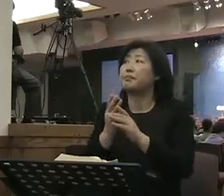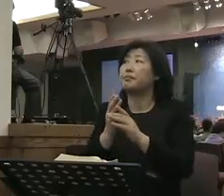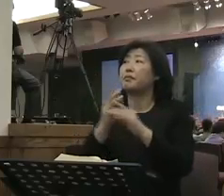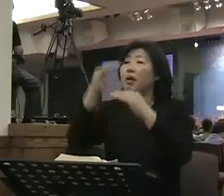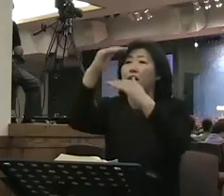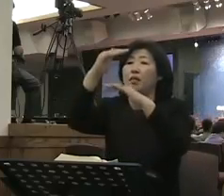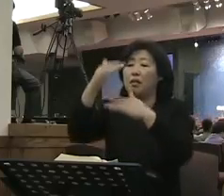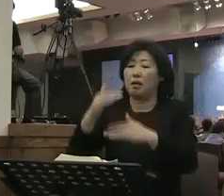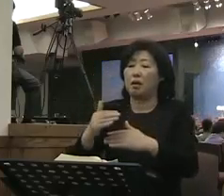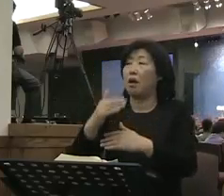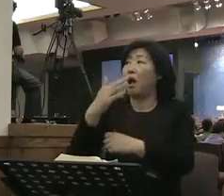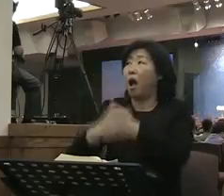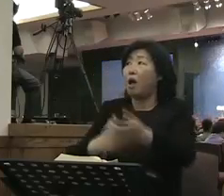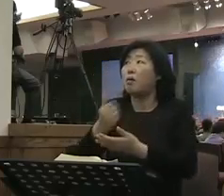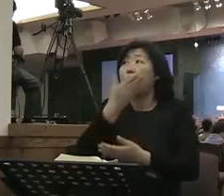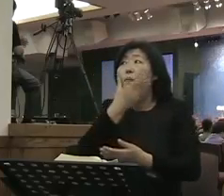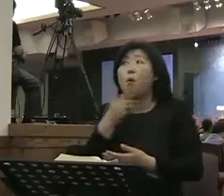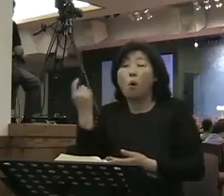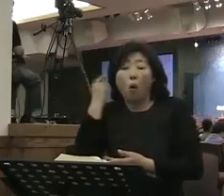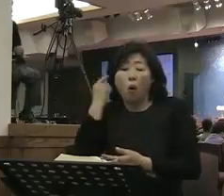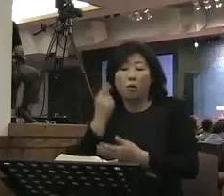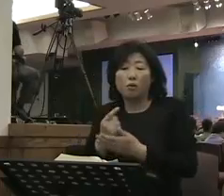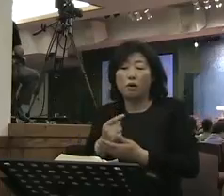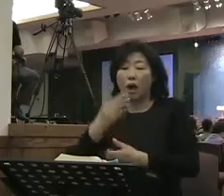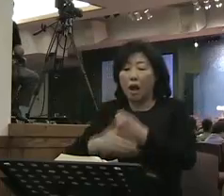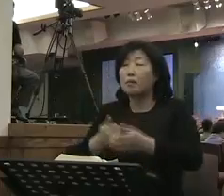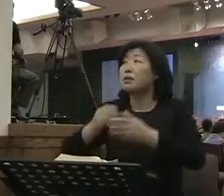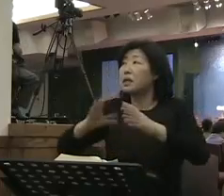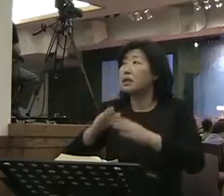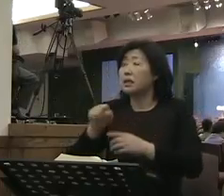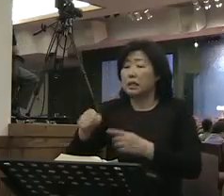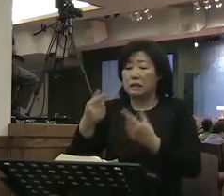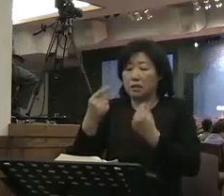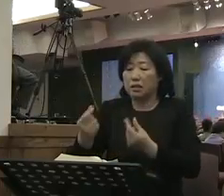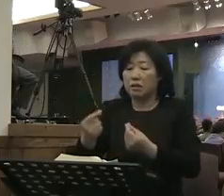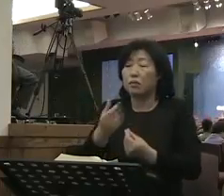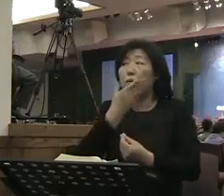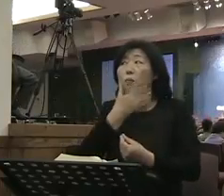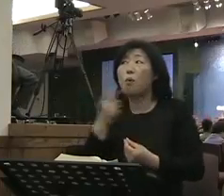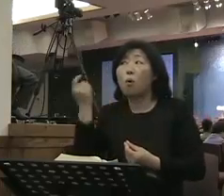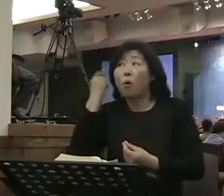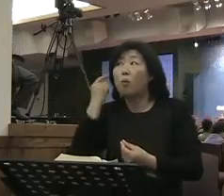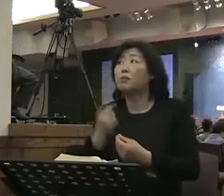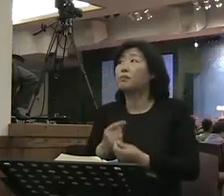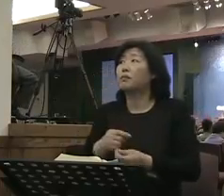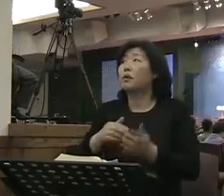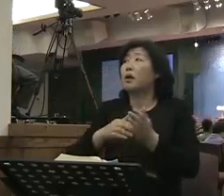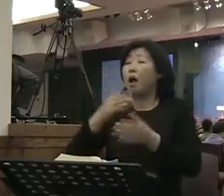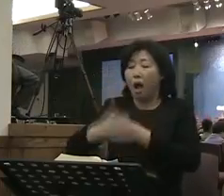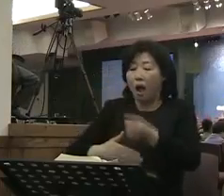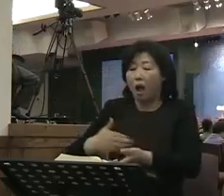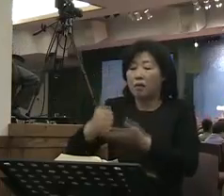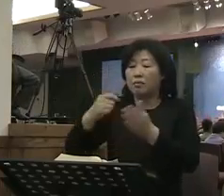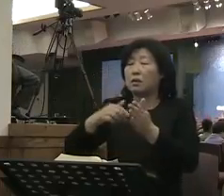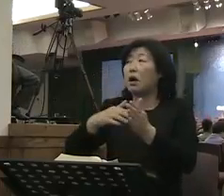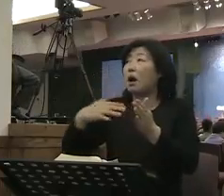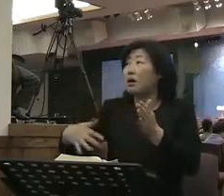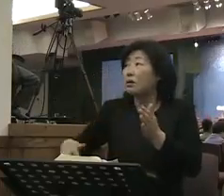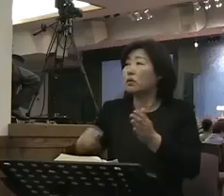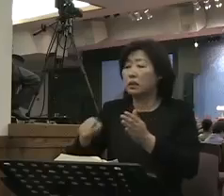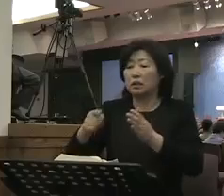보니까 하나님의 복음입니다. 하나님이 세상을 이처럼 사랑하신 복음입니다. 하나님이 아직도 이 세상을